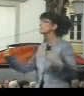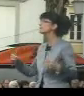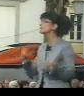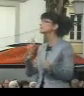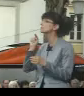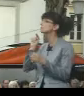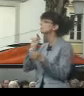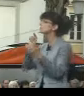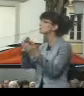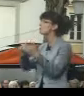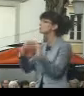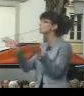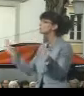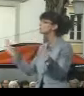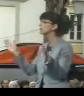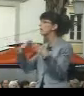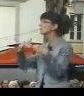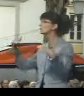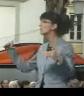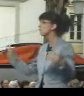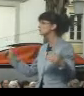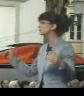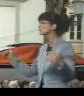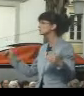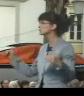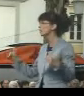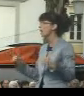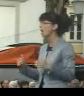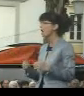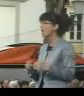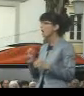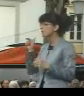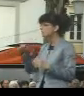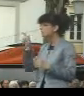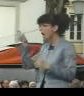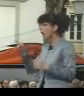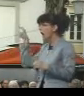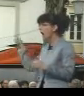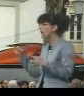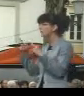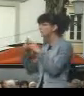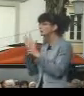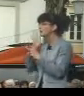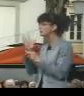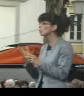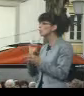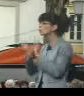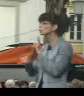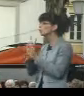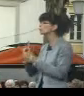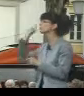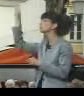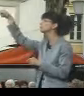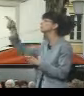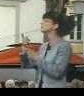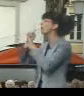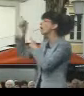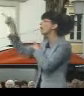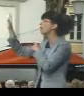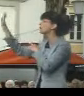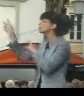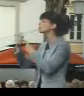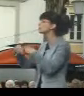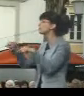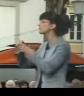morje. Ker dva arbitra, ki nam bojo sodila, ne vem, ki je v nekih pisarnah, mislim, da bojo